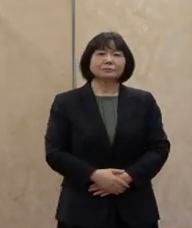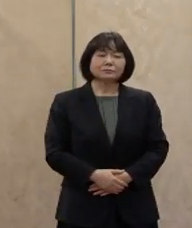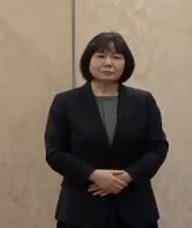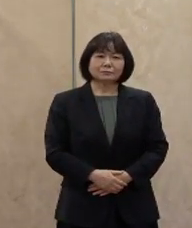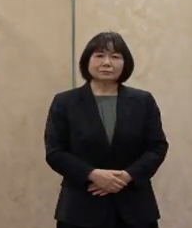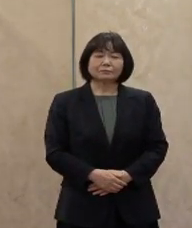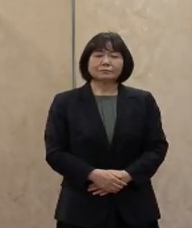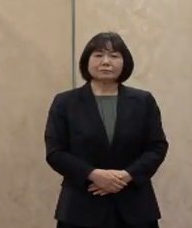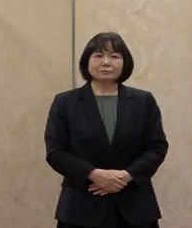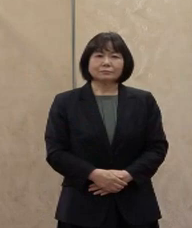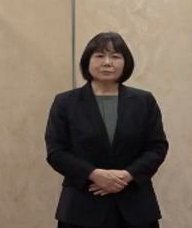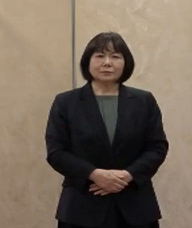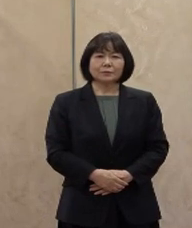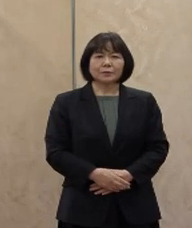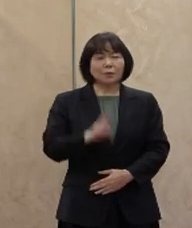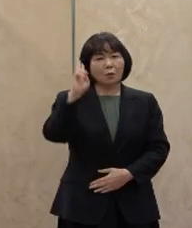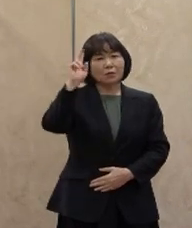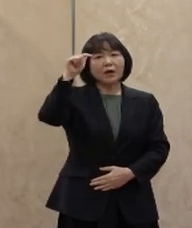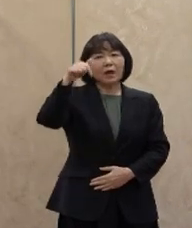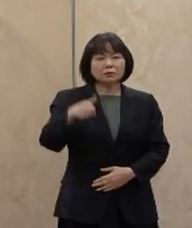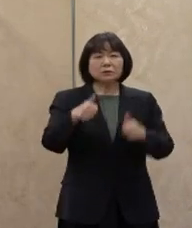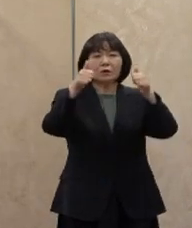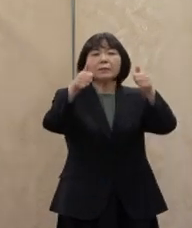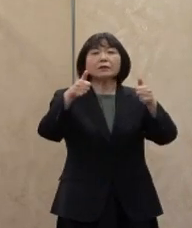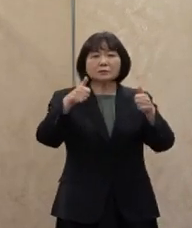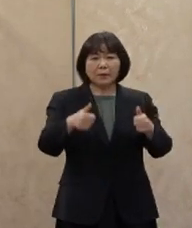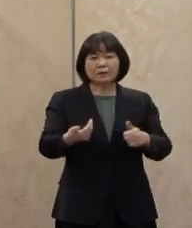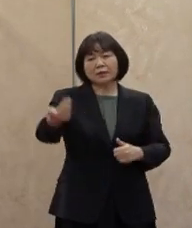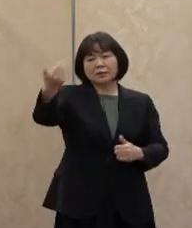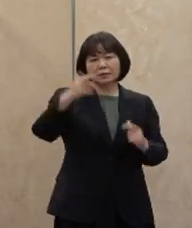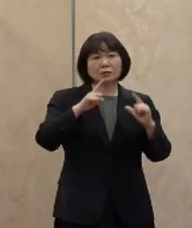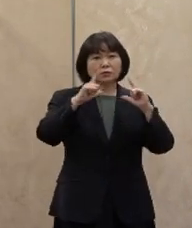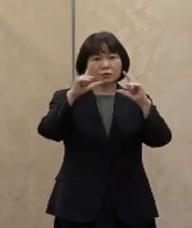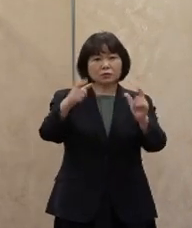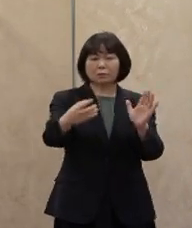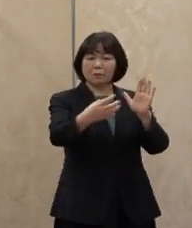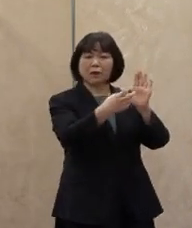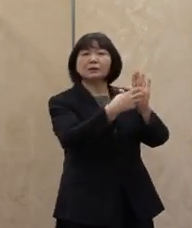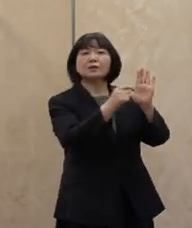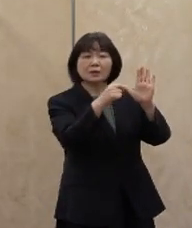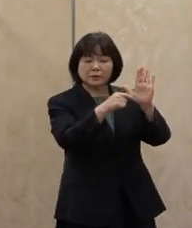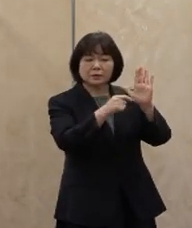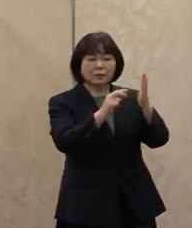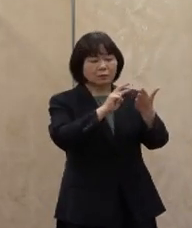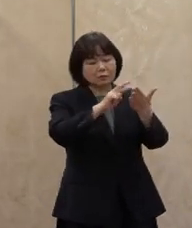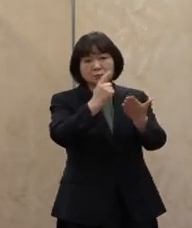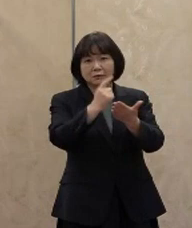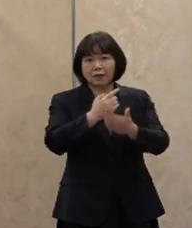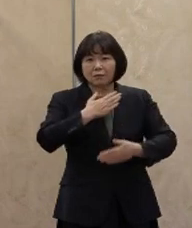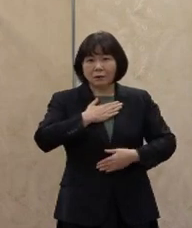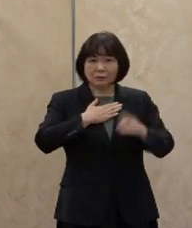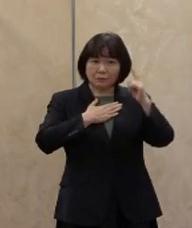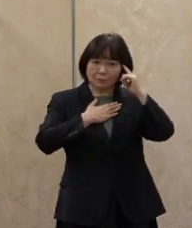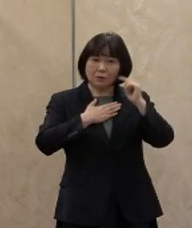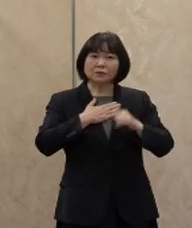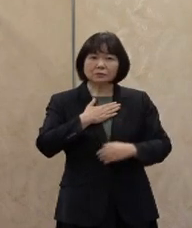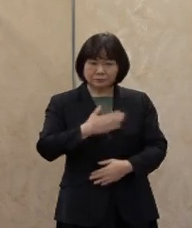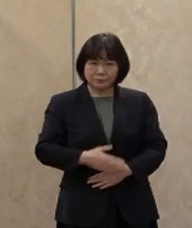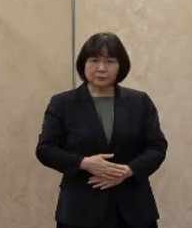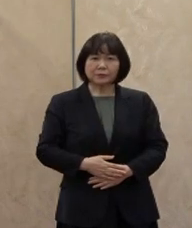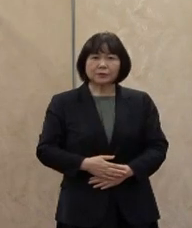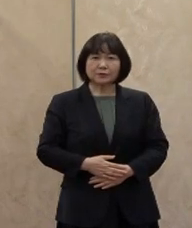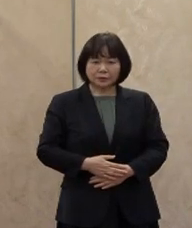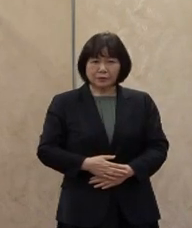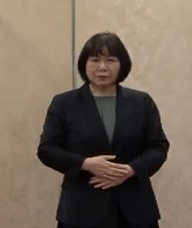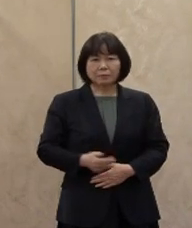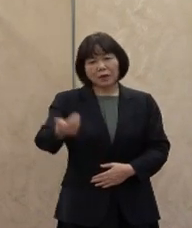06-4397-3268 です。府のホームページで FAQ なんかも掲載していますので、FAQ で分かる範囲も十分あると思いますが、ぜひ、それを FAQ